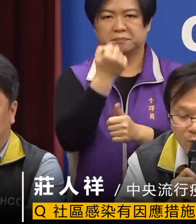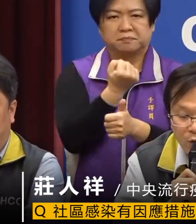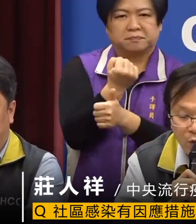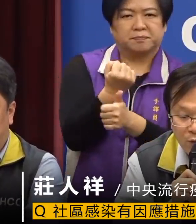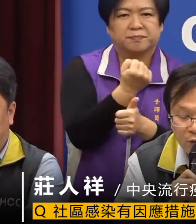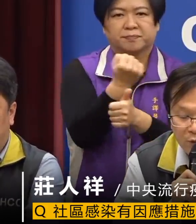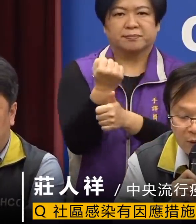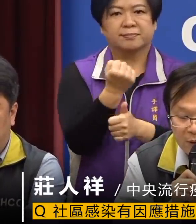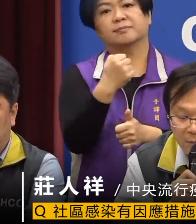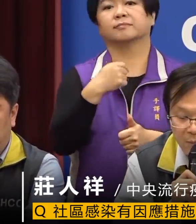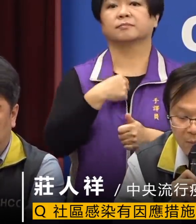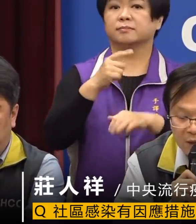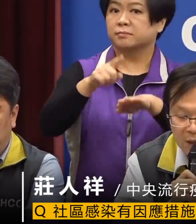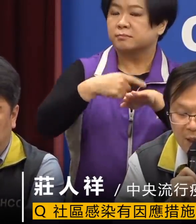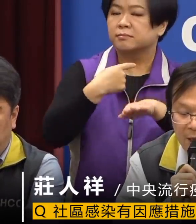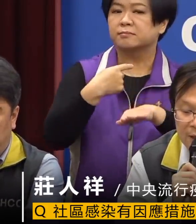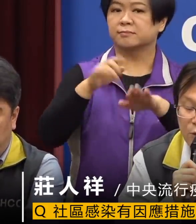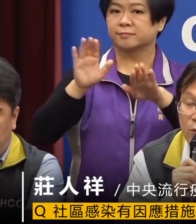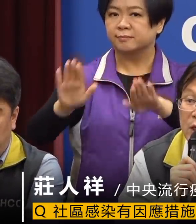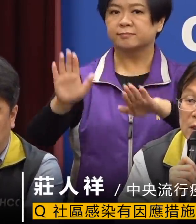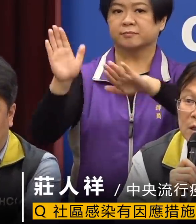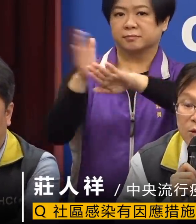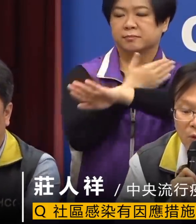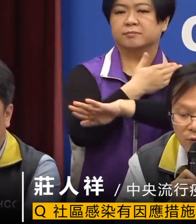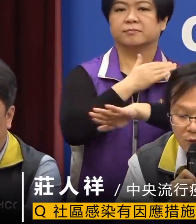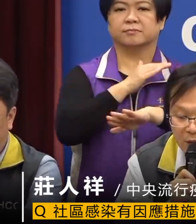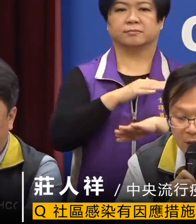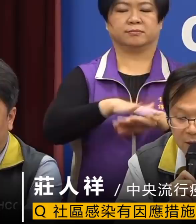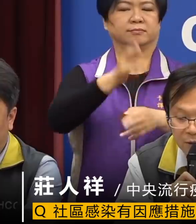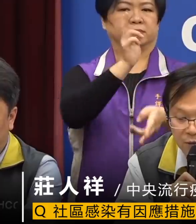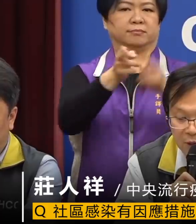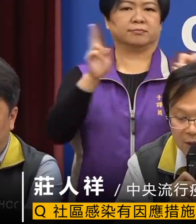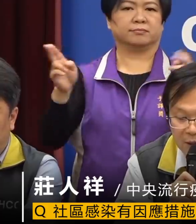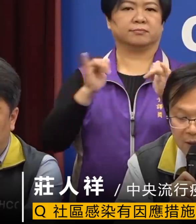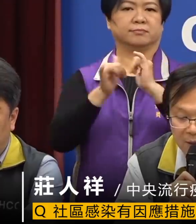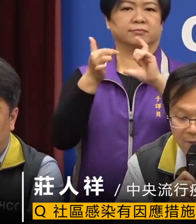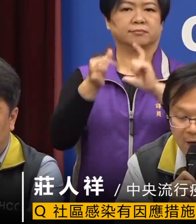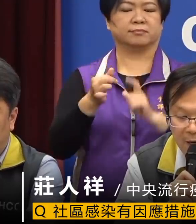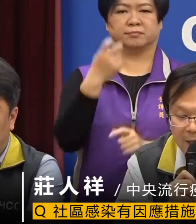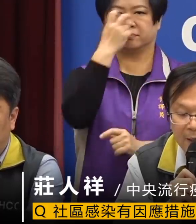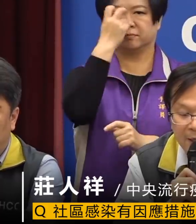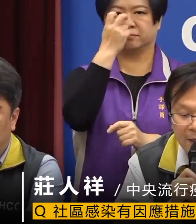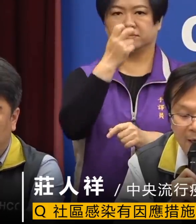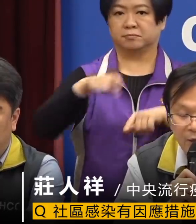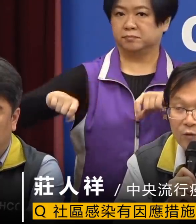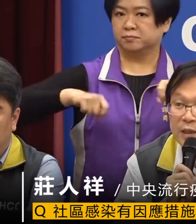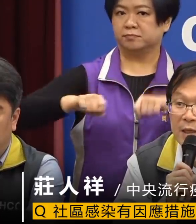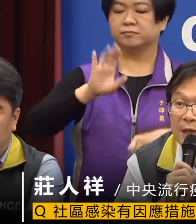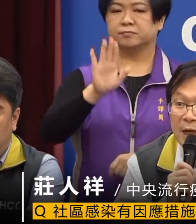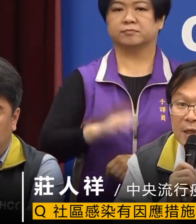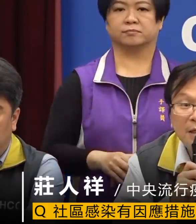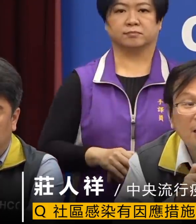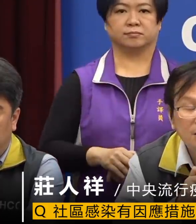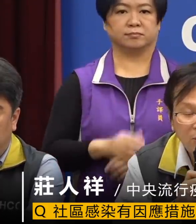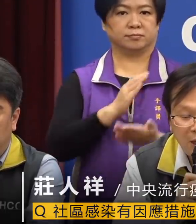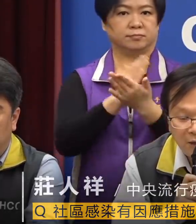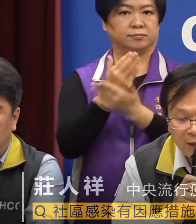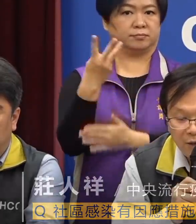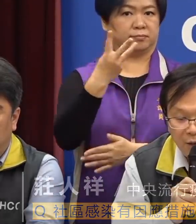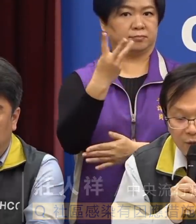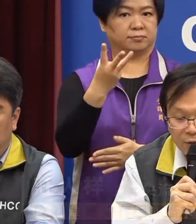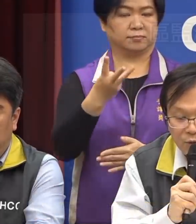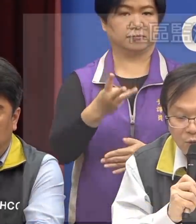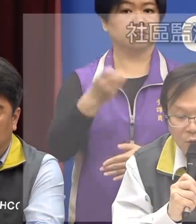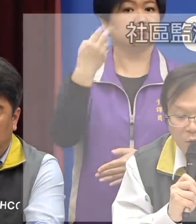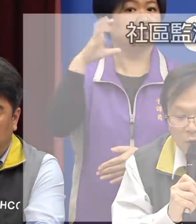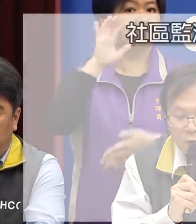所以我们有从今天开始我们会启动所谓的社区的监测方案。那大概有三大项，刚刚新闻稿